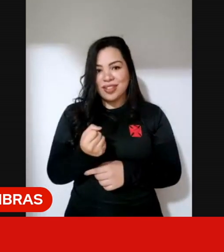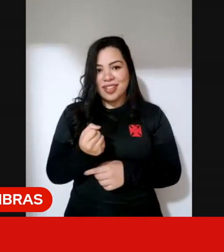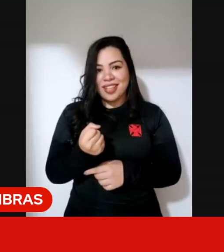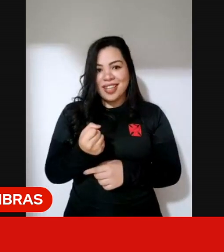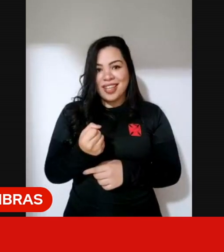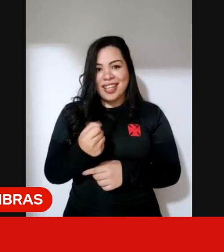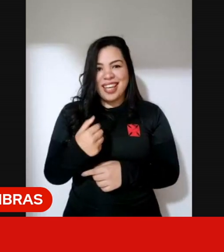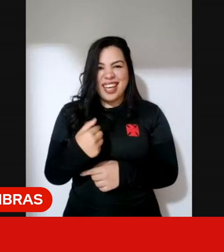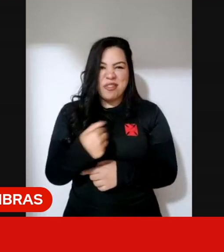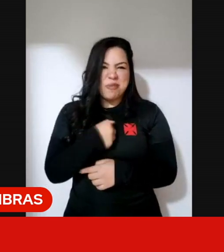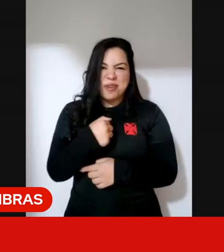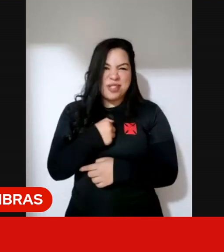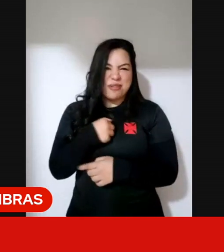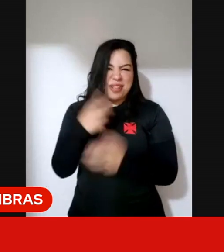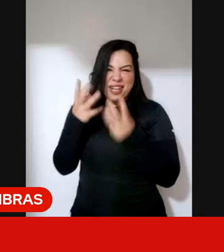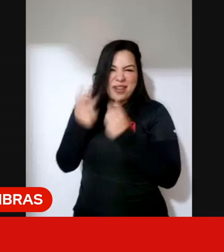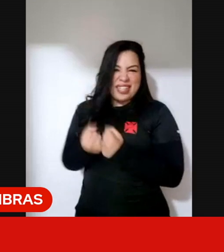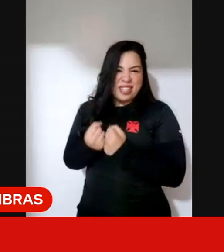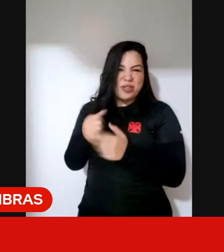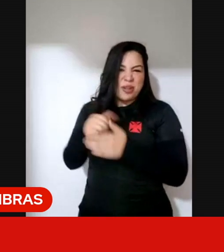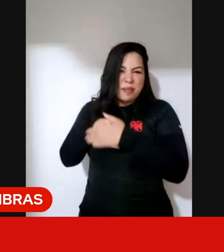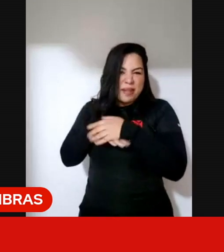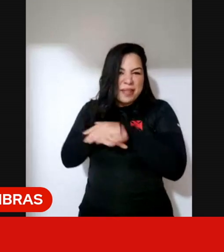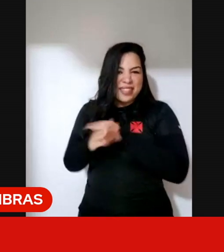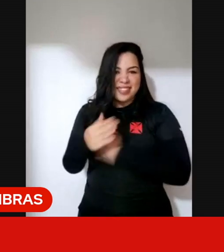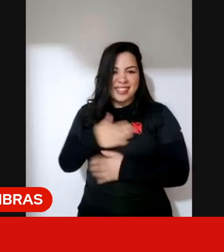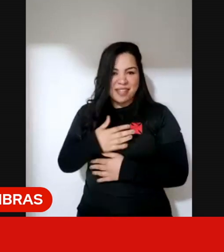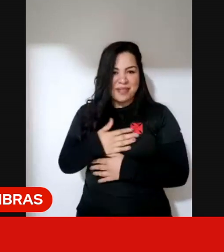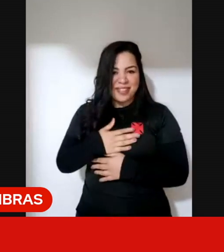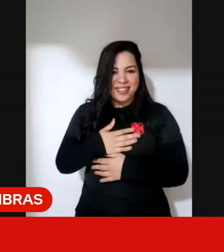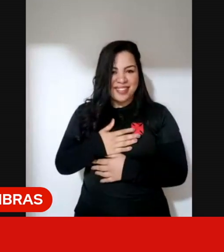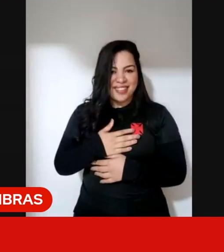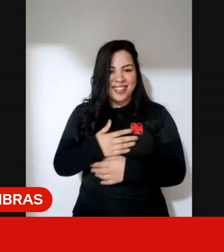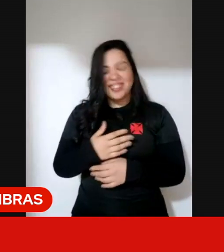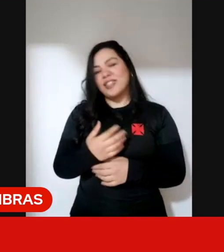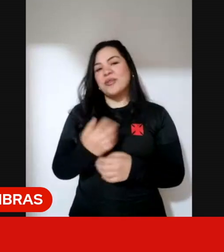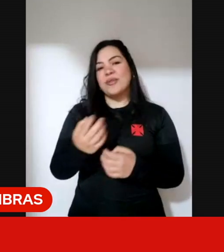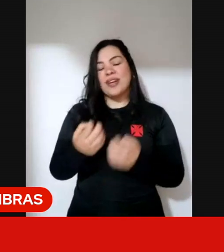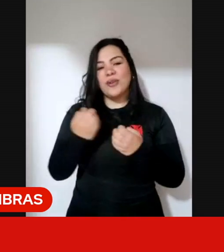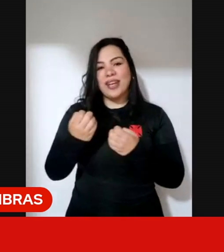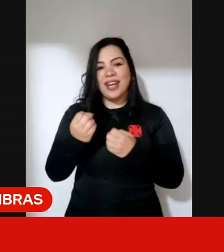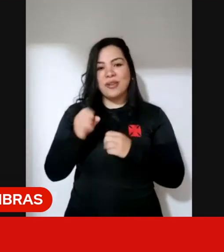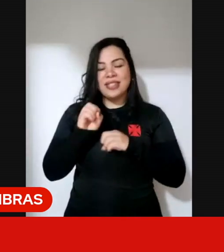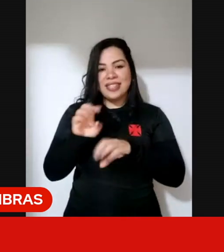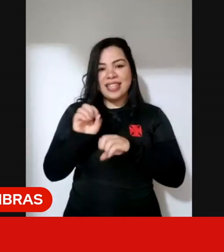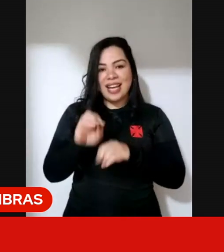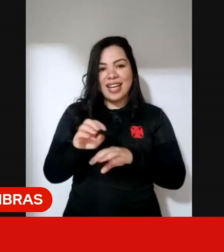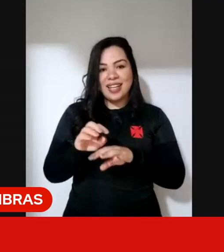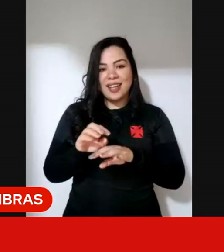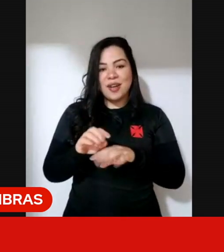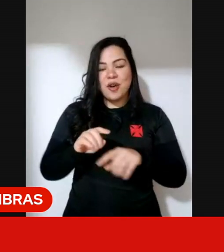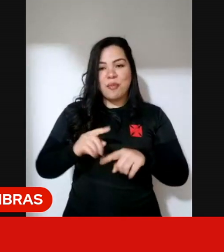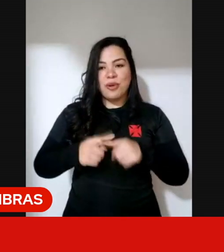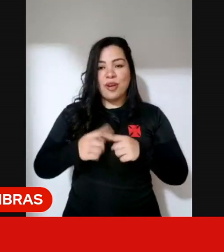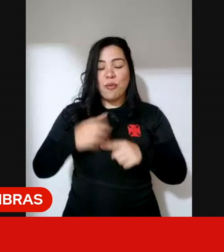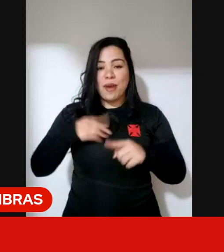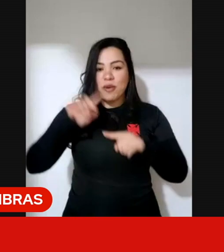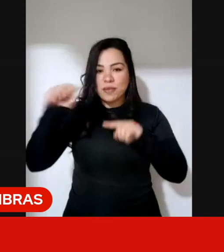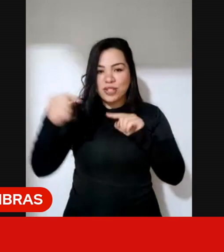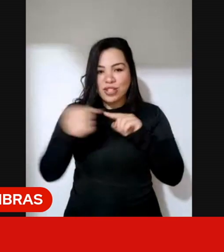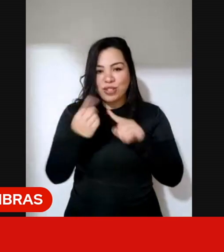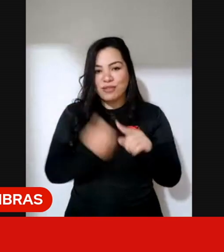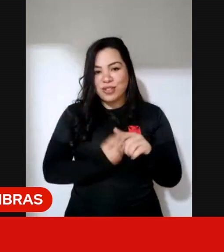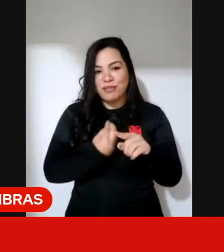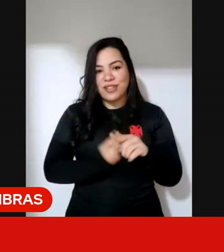lindo que eu não posso ficar a guardar só para mim, sabe? Então, eu quero ensinar, porque o